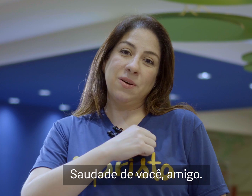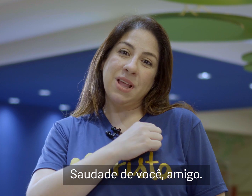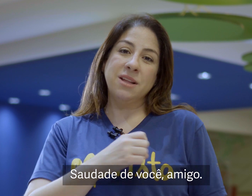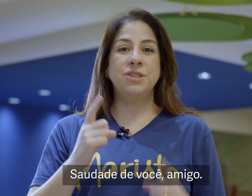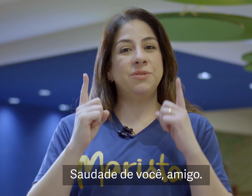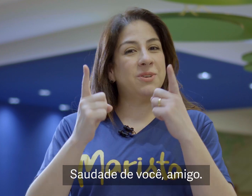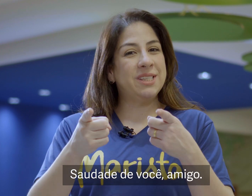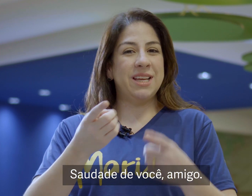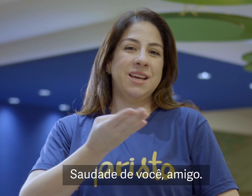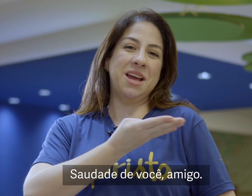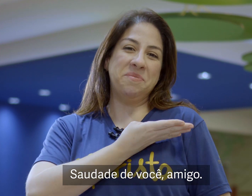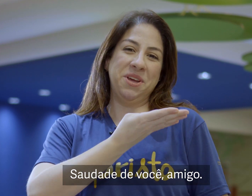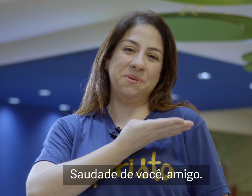Saudades de você, amigo!